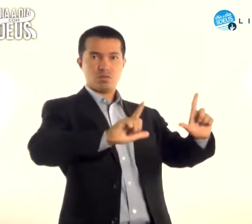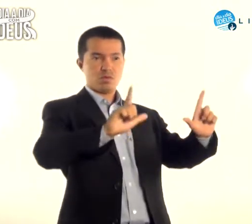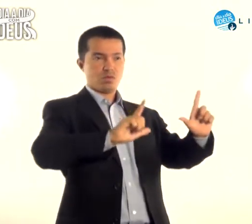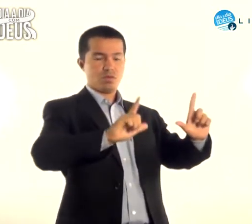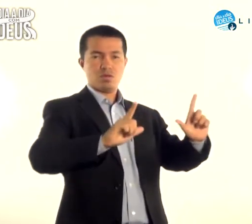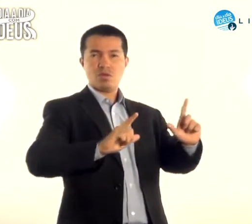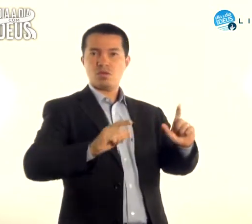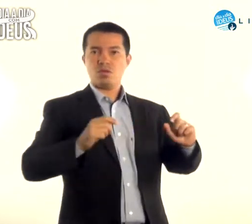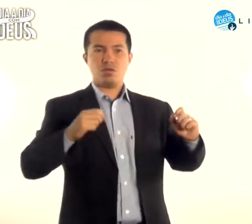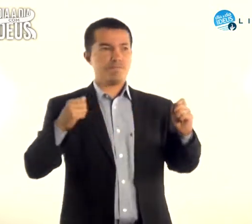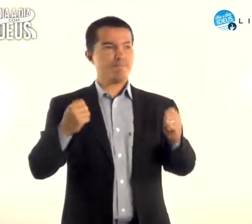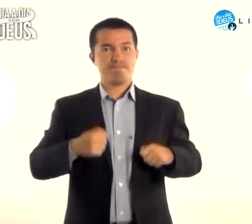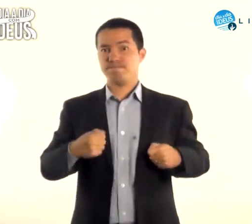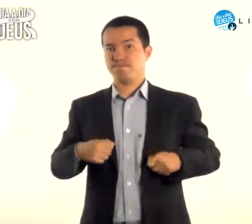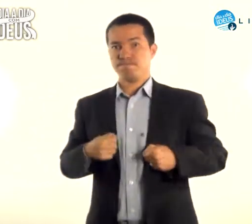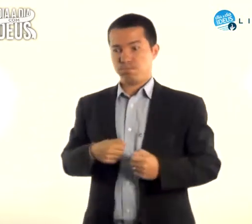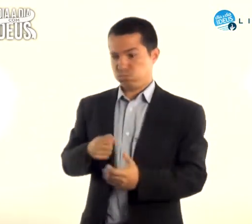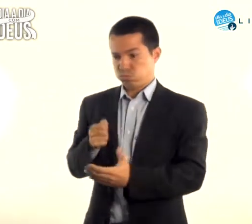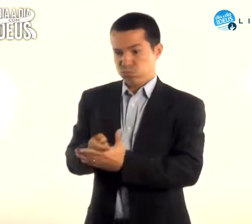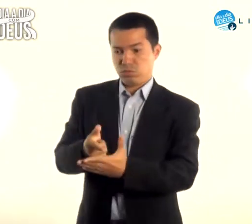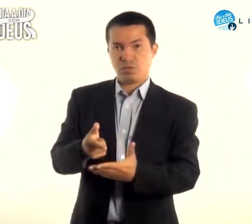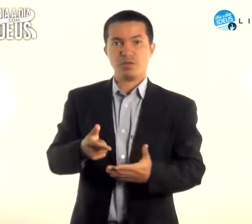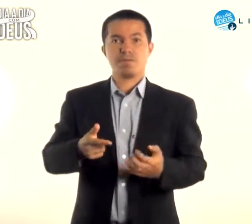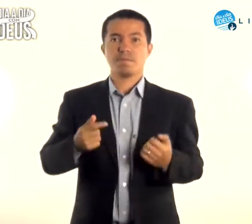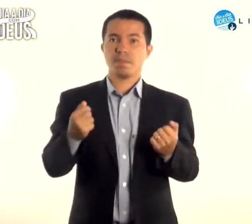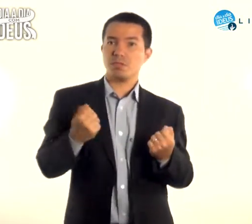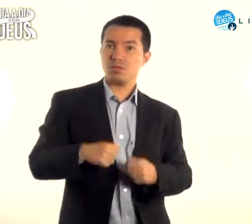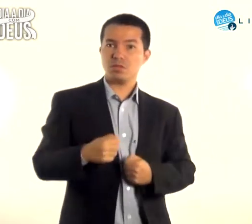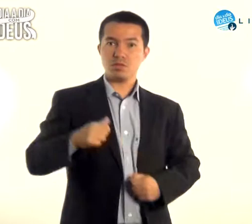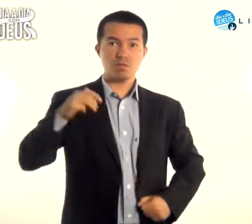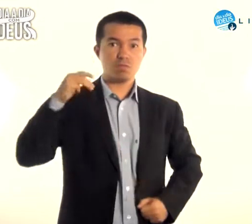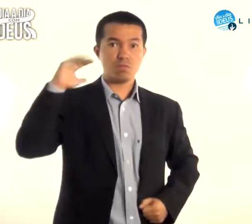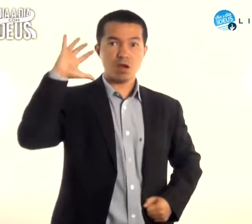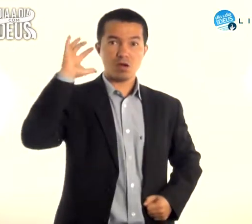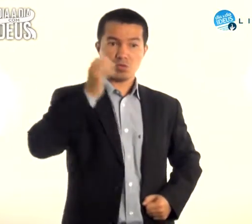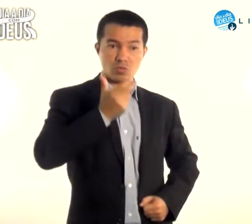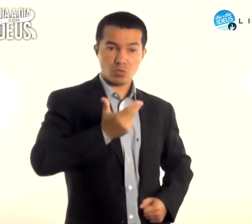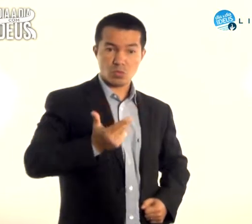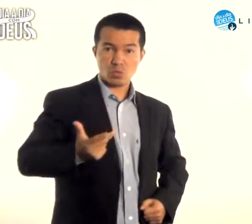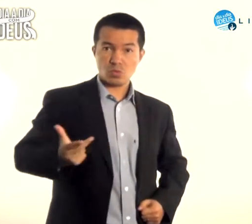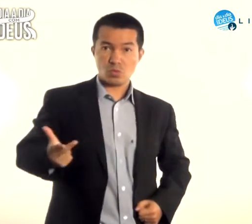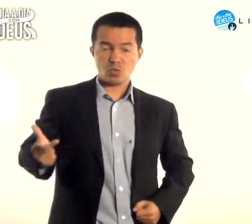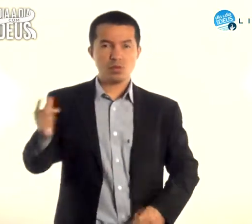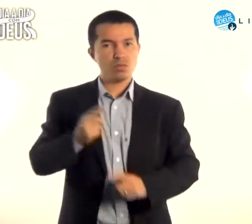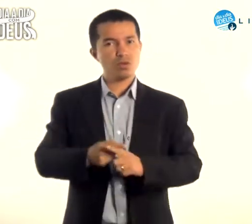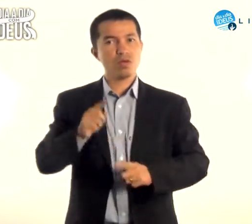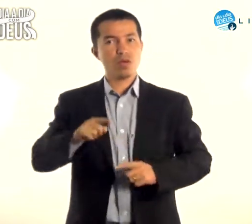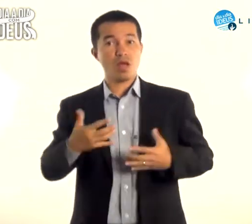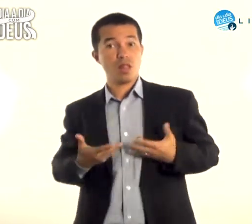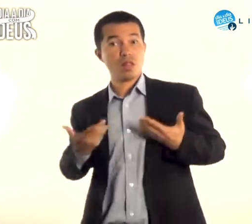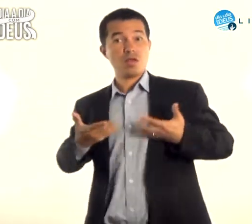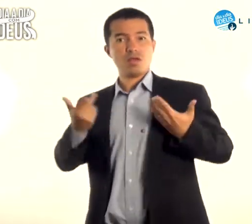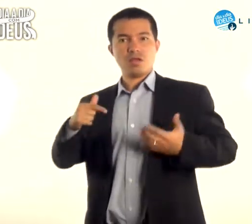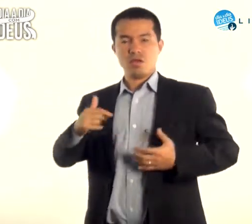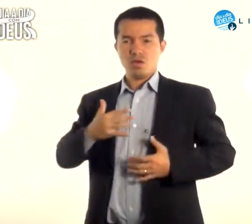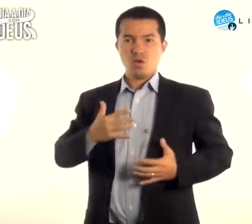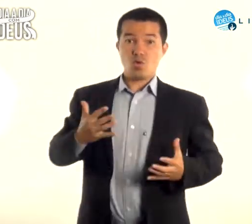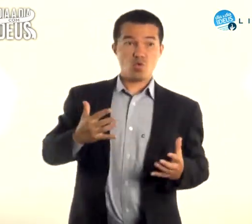é a necessidade de comprar e de obter e de ter, porque isso é alegria, isso é prazer, e a gente compra e